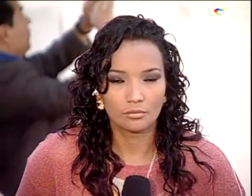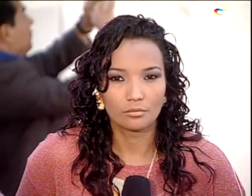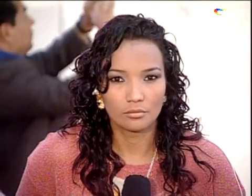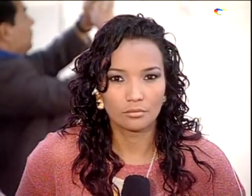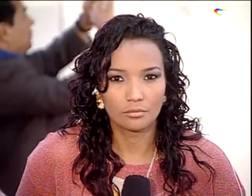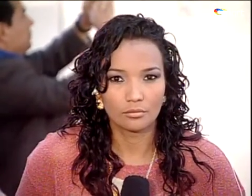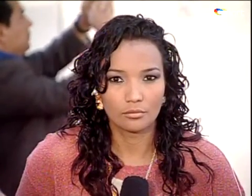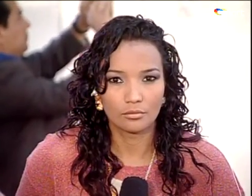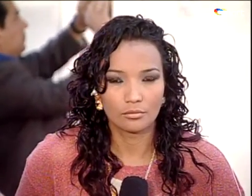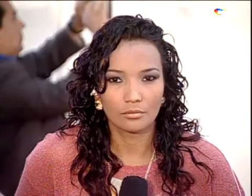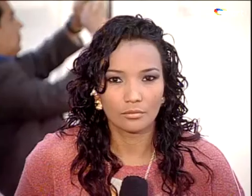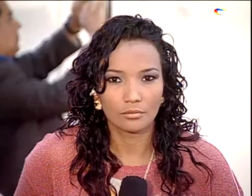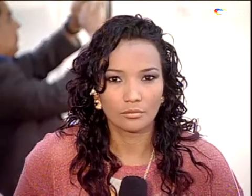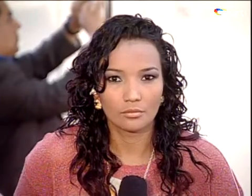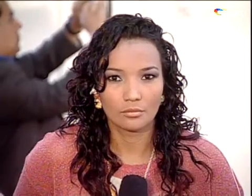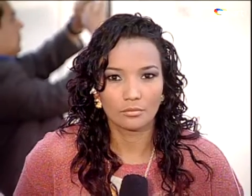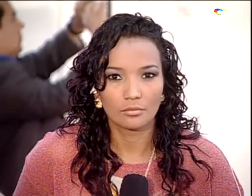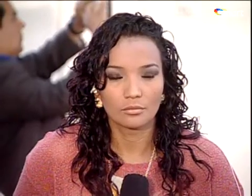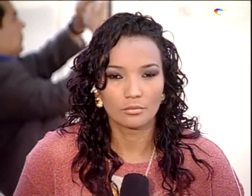abocado